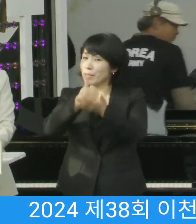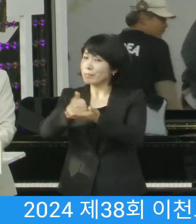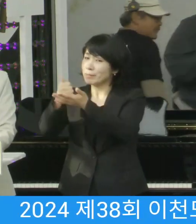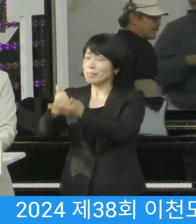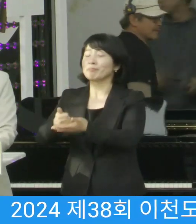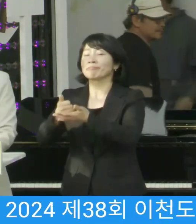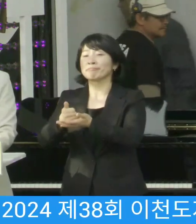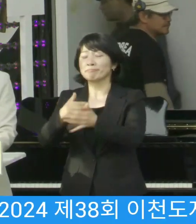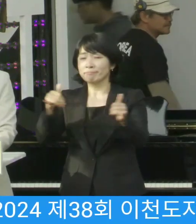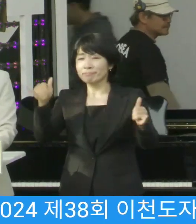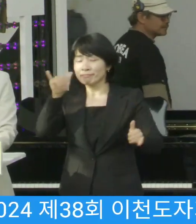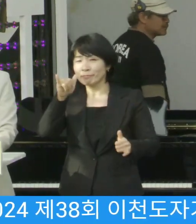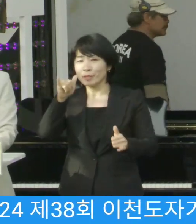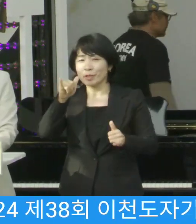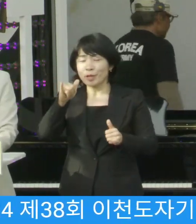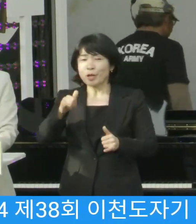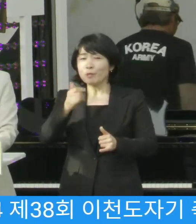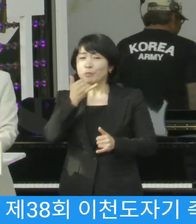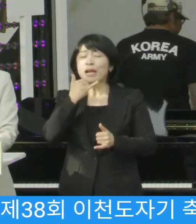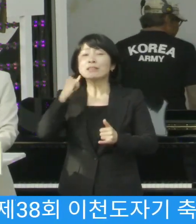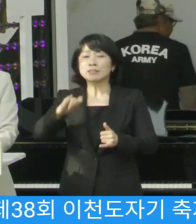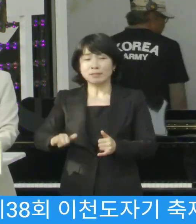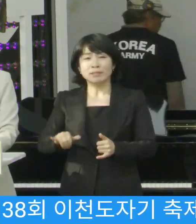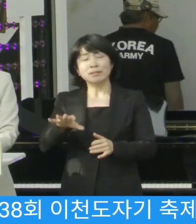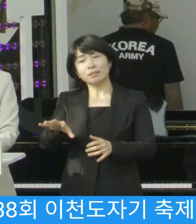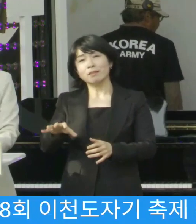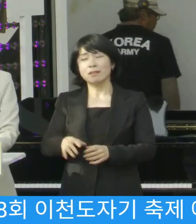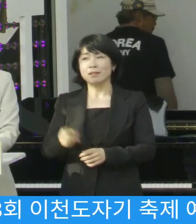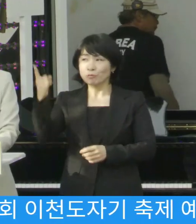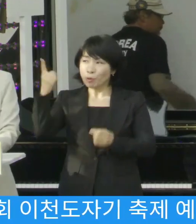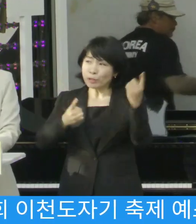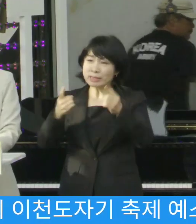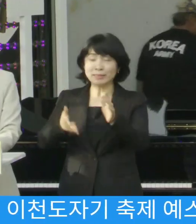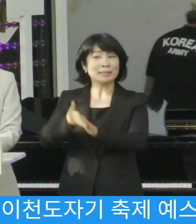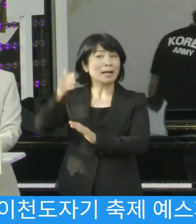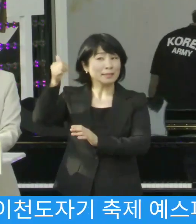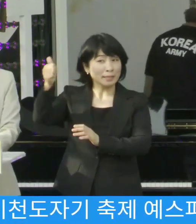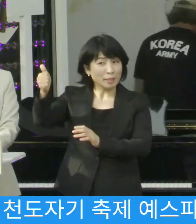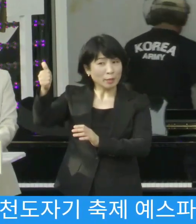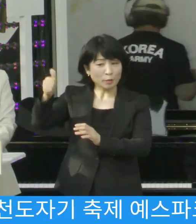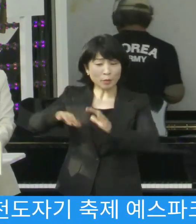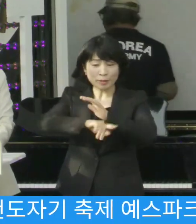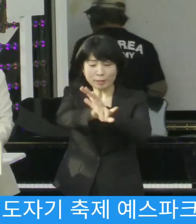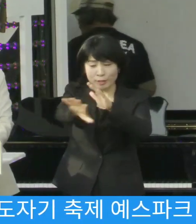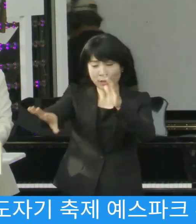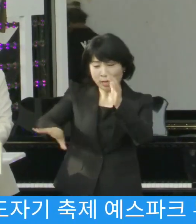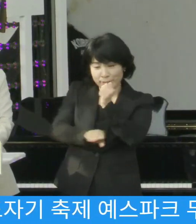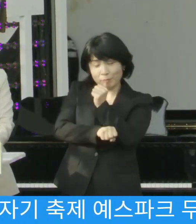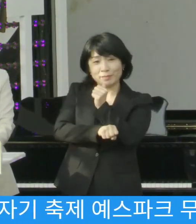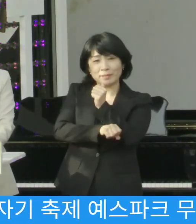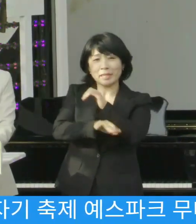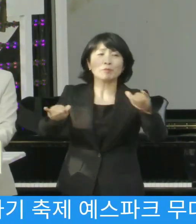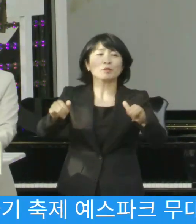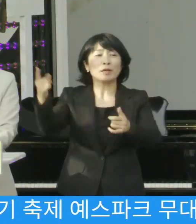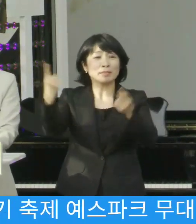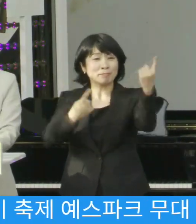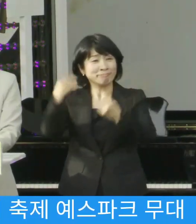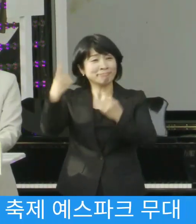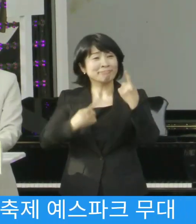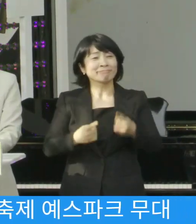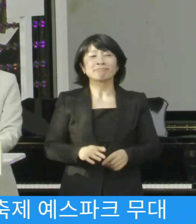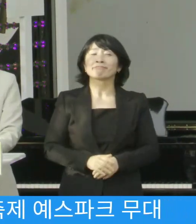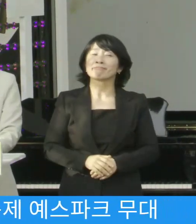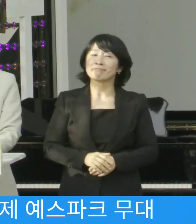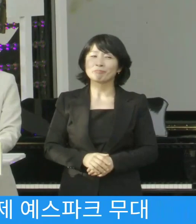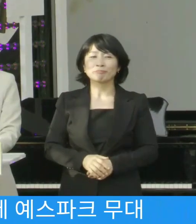분들이 계십니다. 프랑스 리모주에서 이자벨 드브루 부시장님과 대표된 분들 참석해 주셨습니다. The firstly,